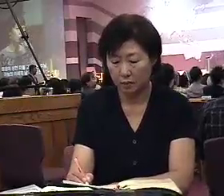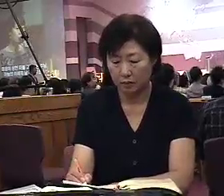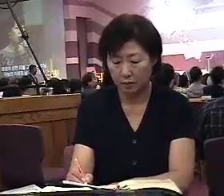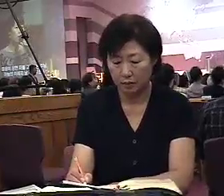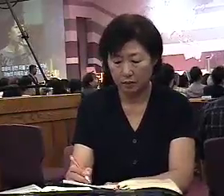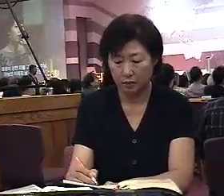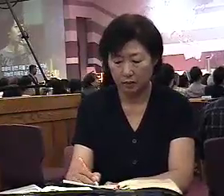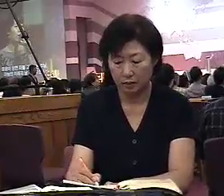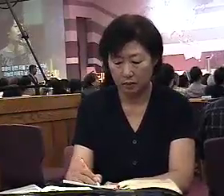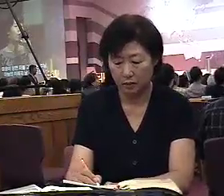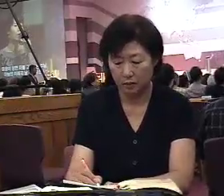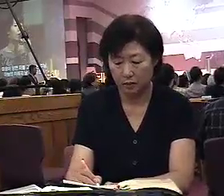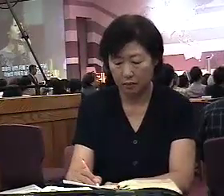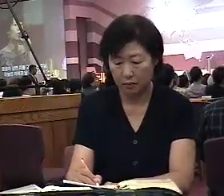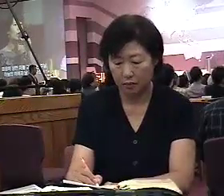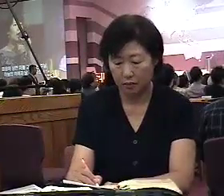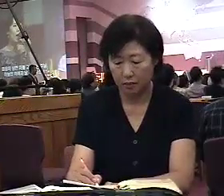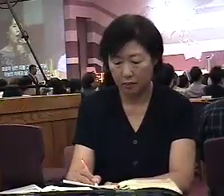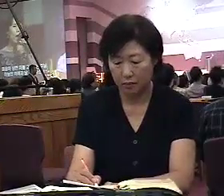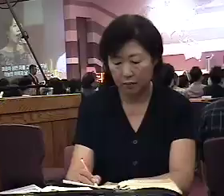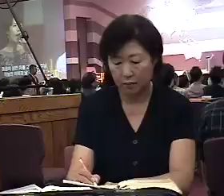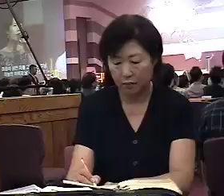고치시는 주님,